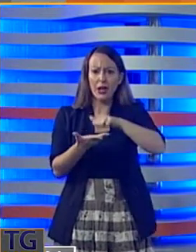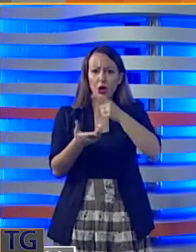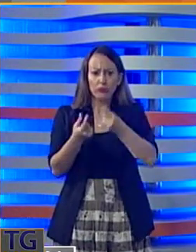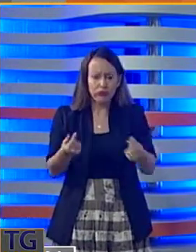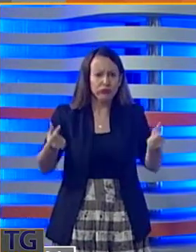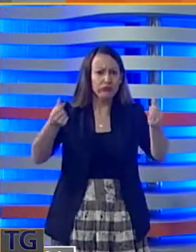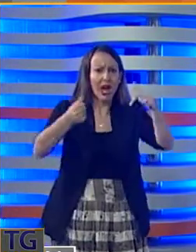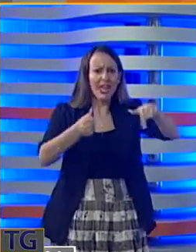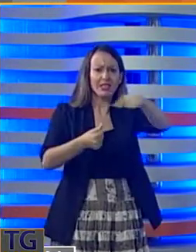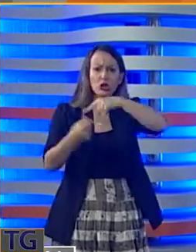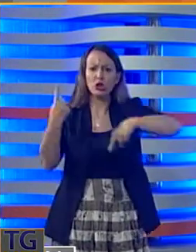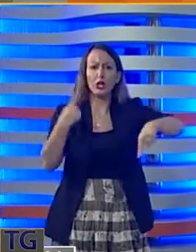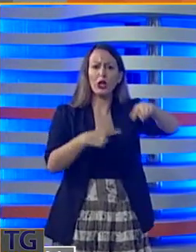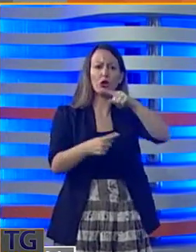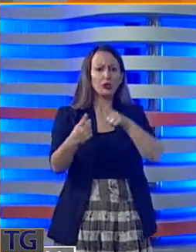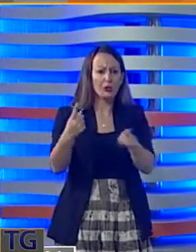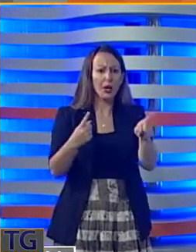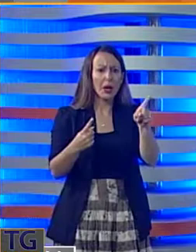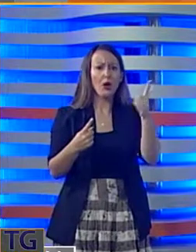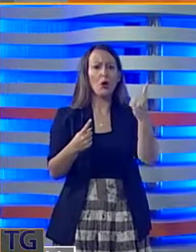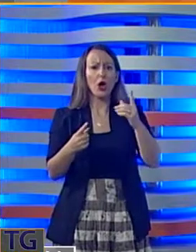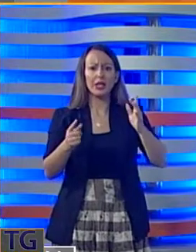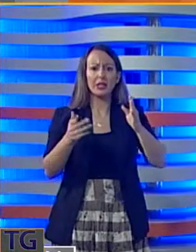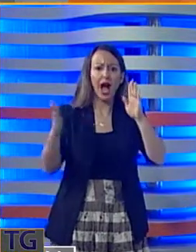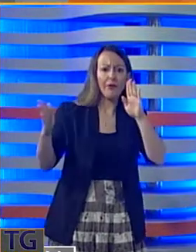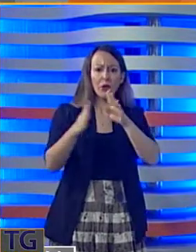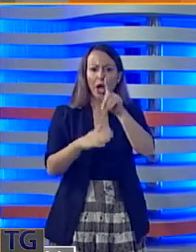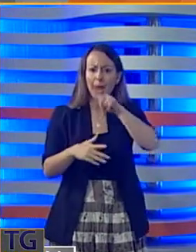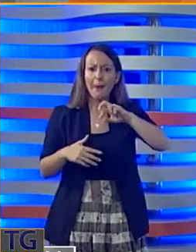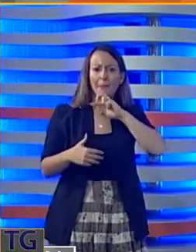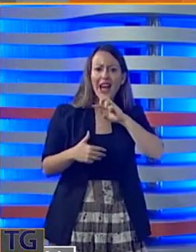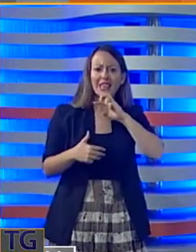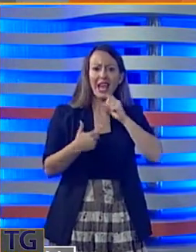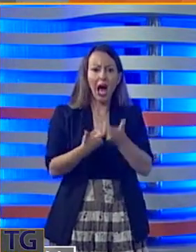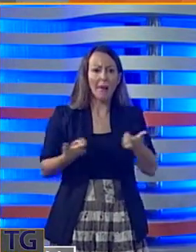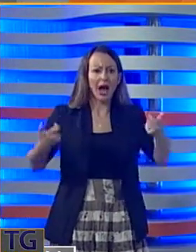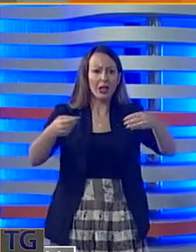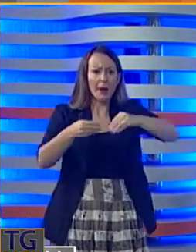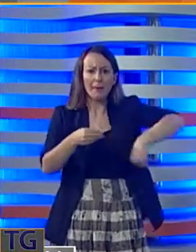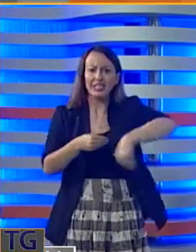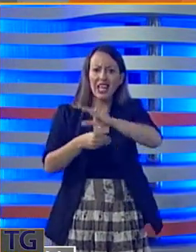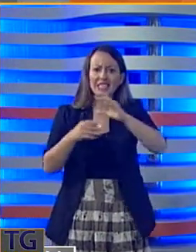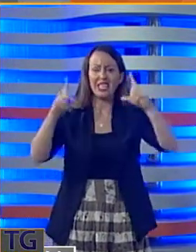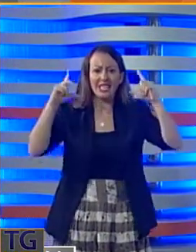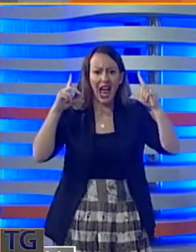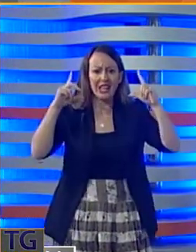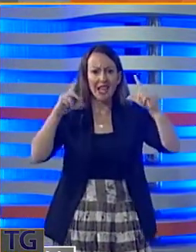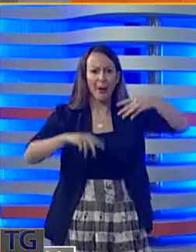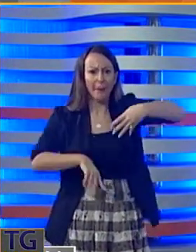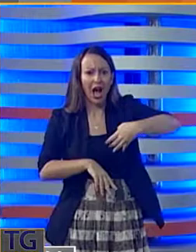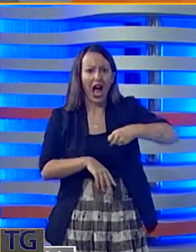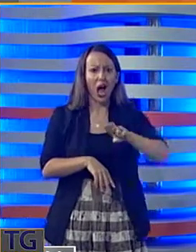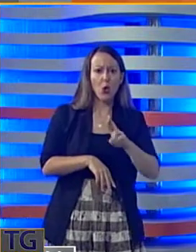nel Palermitano. Sequestrate 23 auto di lusso, fra cui Ferrari e Maserati, conti